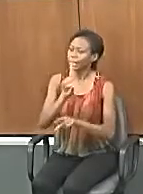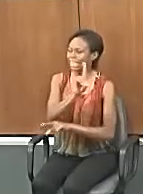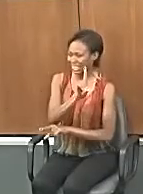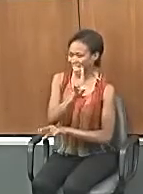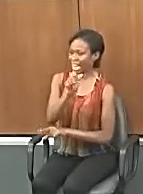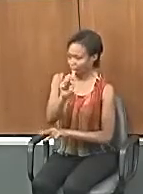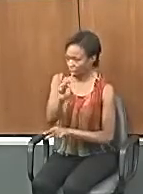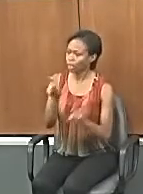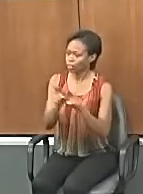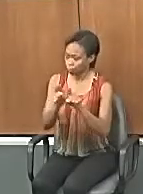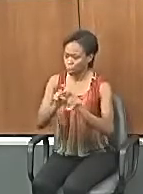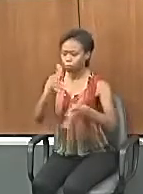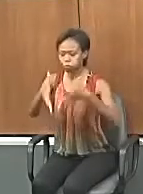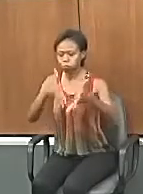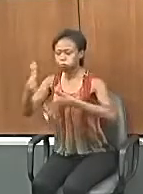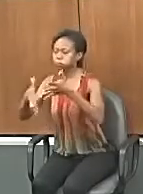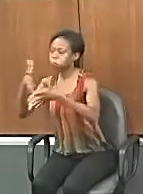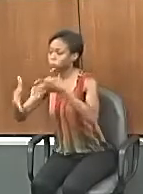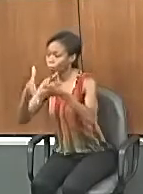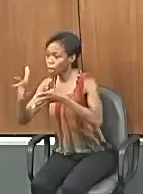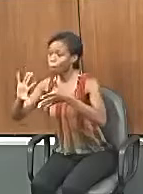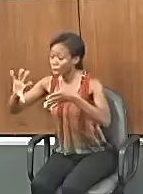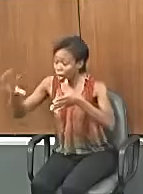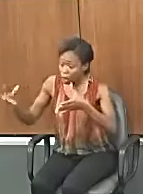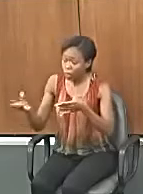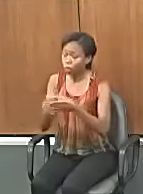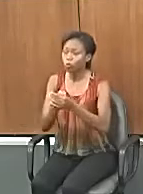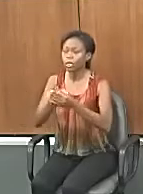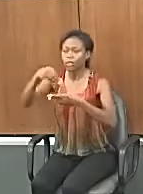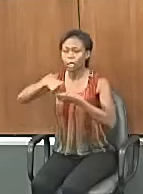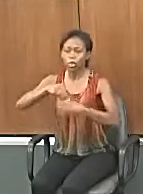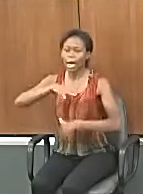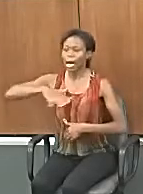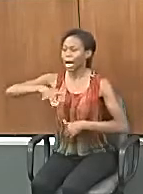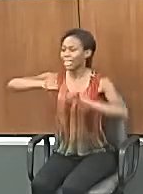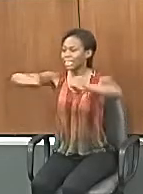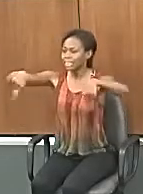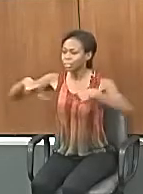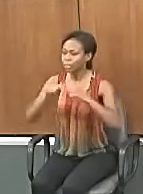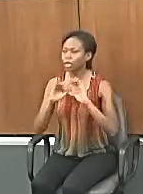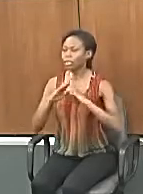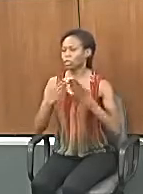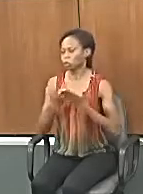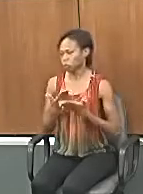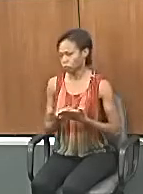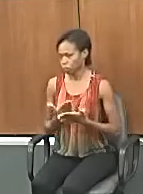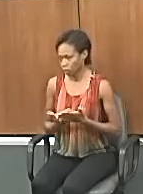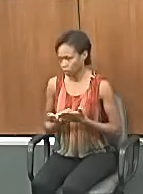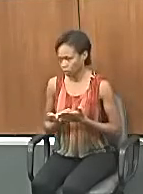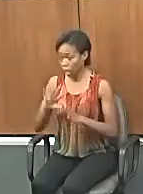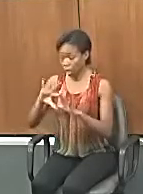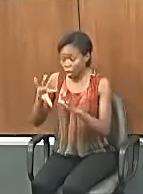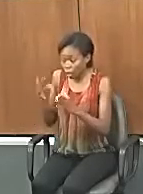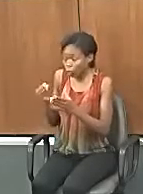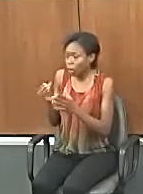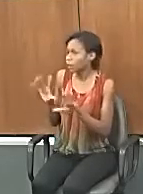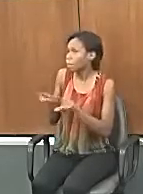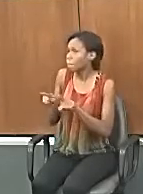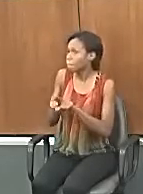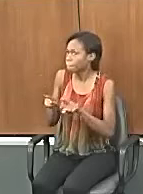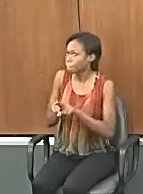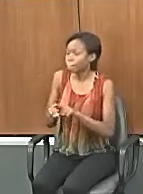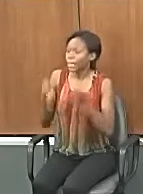possibilitando a inclusão desses tanto no ambiente escolar como fora a inclusão da educação física